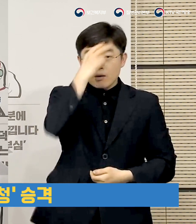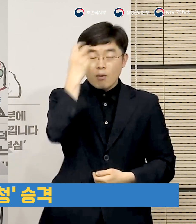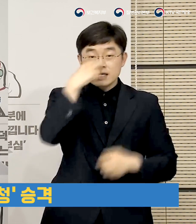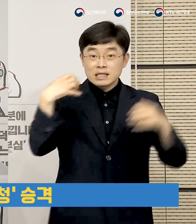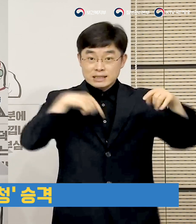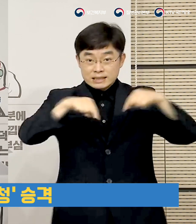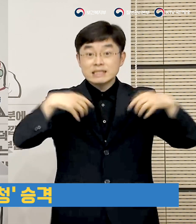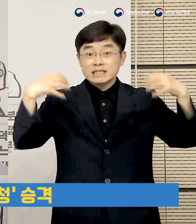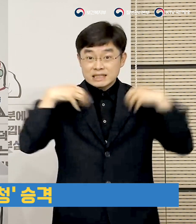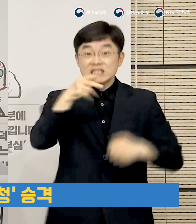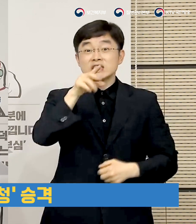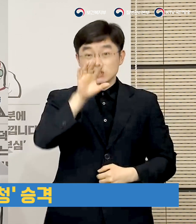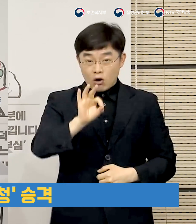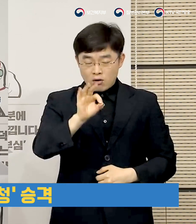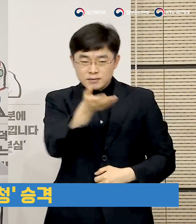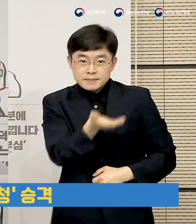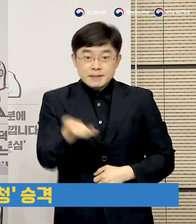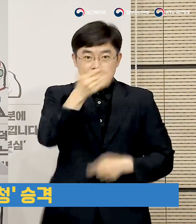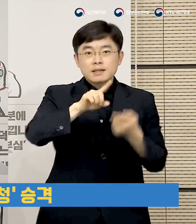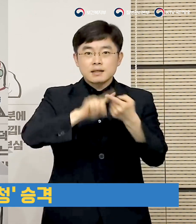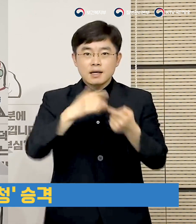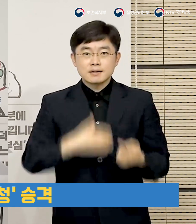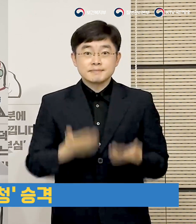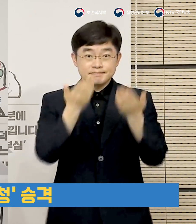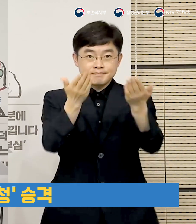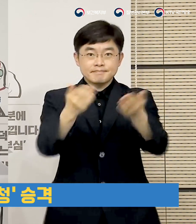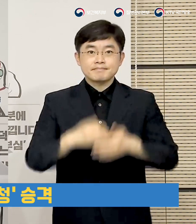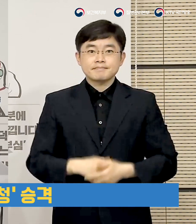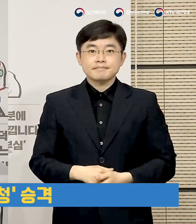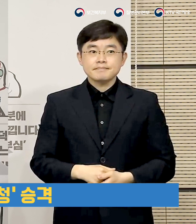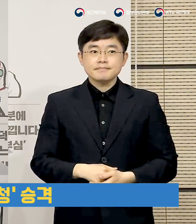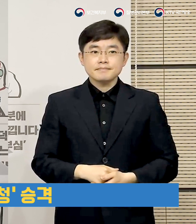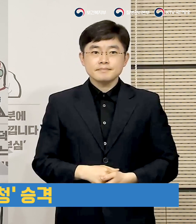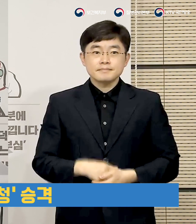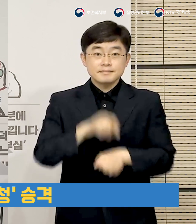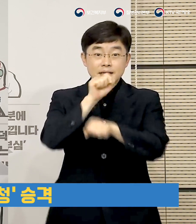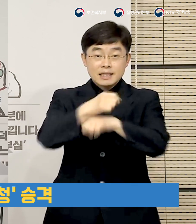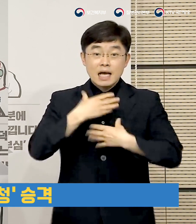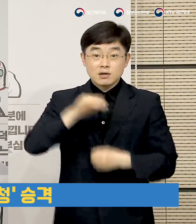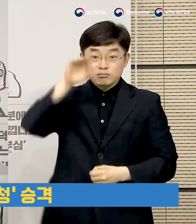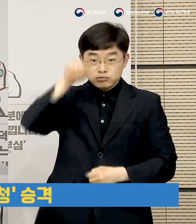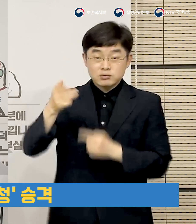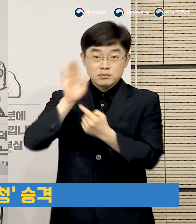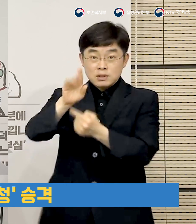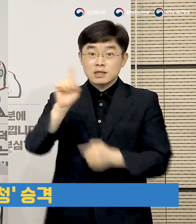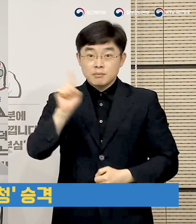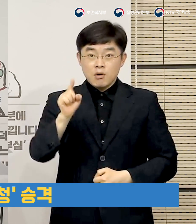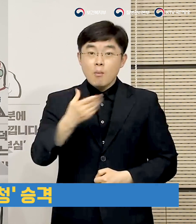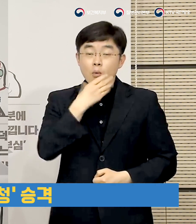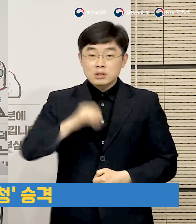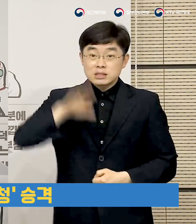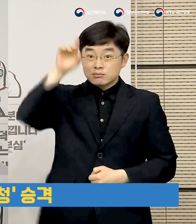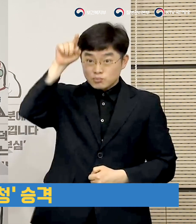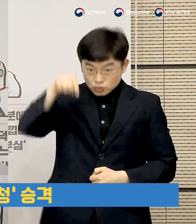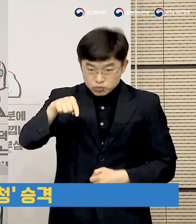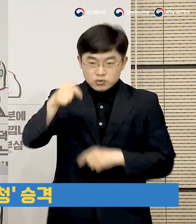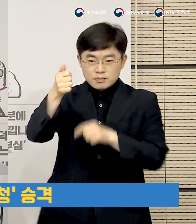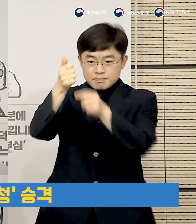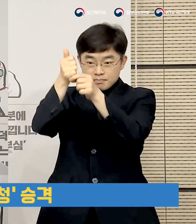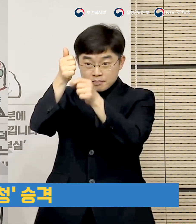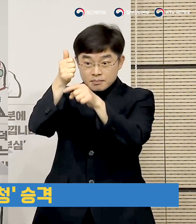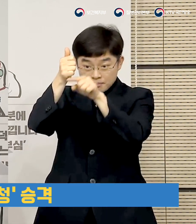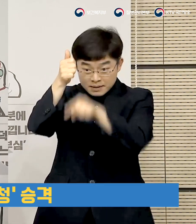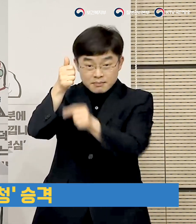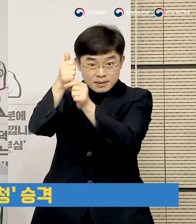및 보건복지부 개편에 대해 말씀드리겠습니다. 행정안전부는 어제 보건복지부 소속기관이던